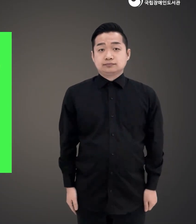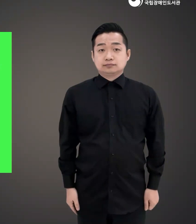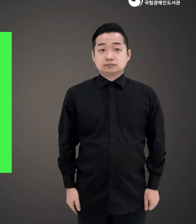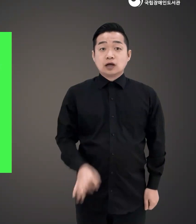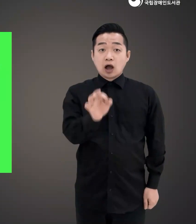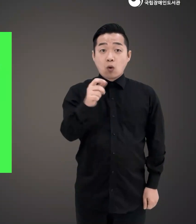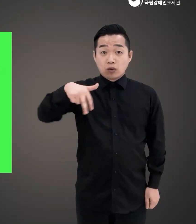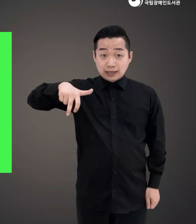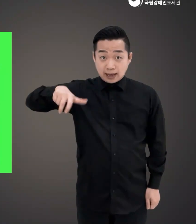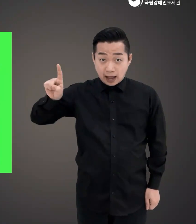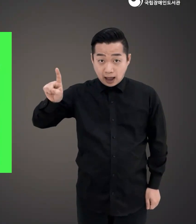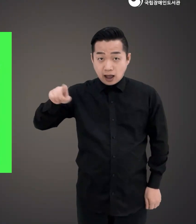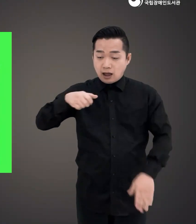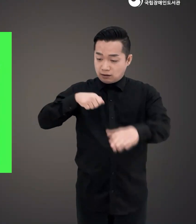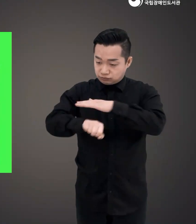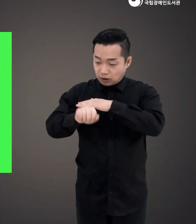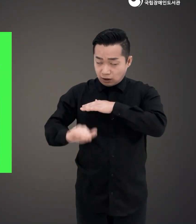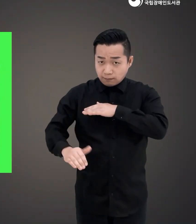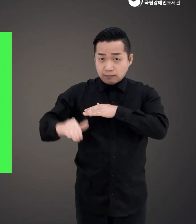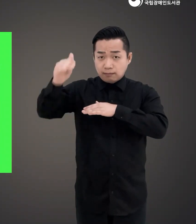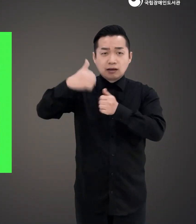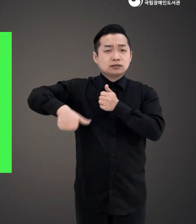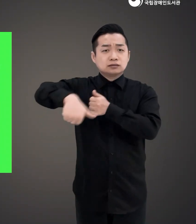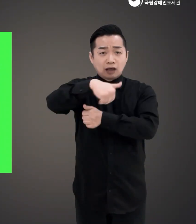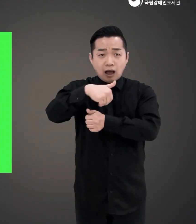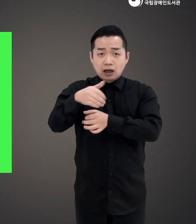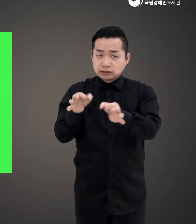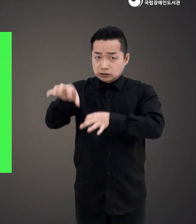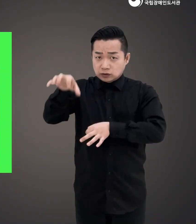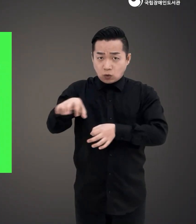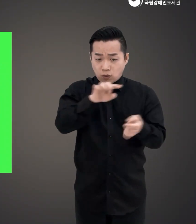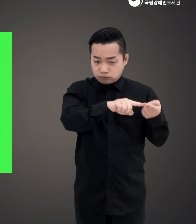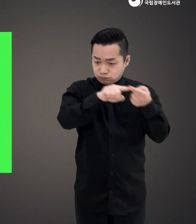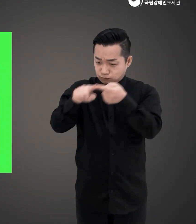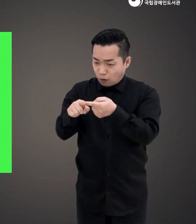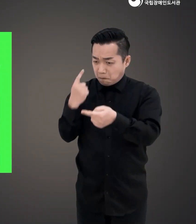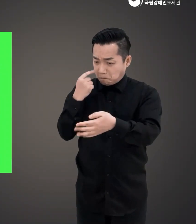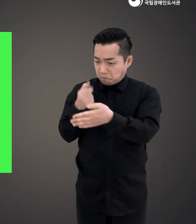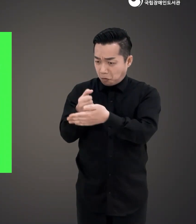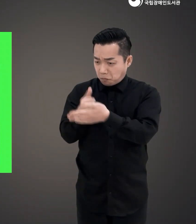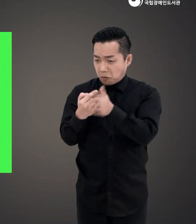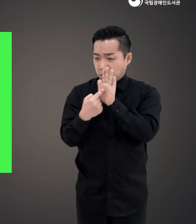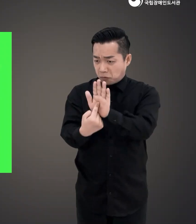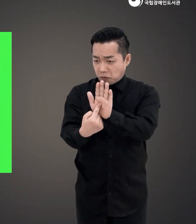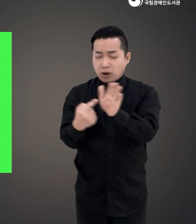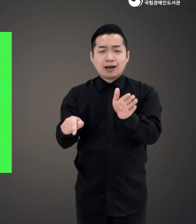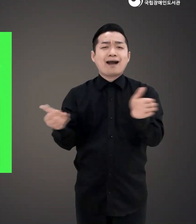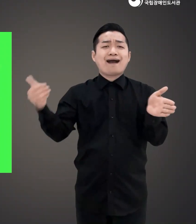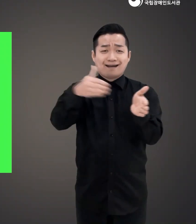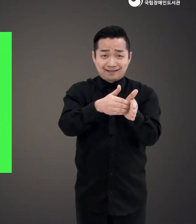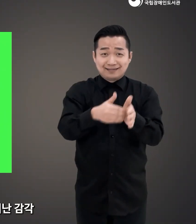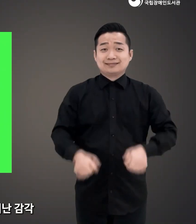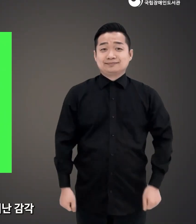오사카에서 나고 자란 그의 성장 배경이 상업시설의 독특한 감각으로 드러나기까지